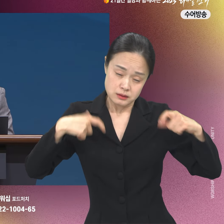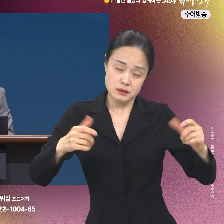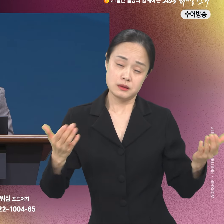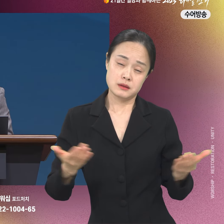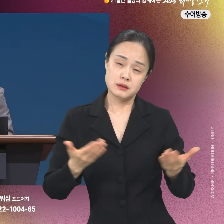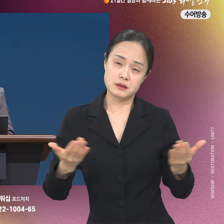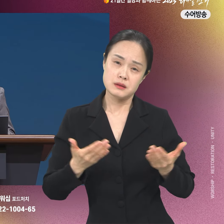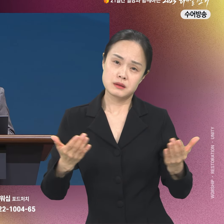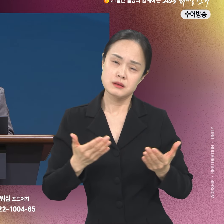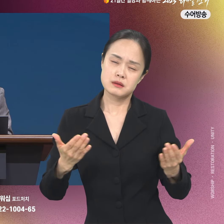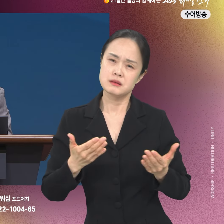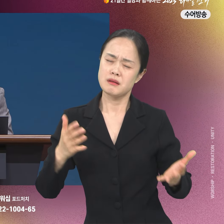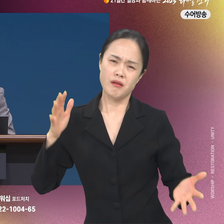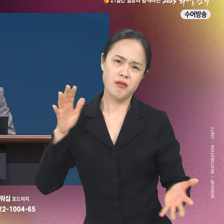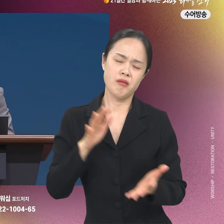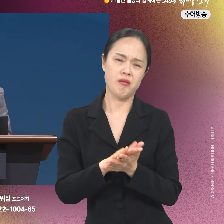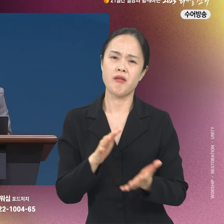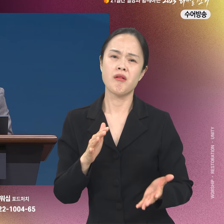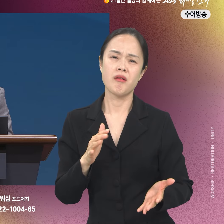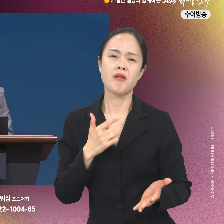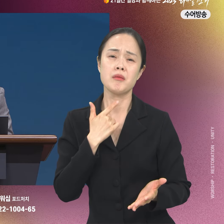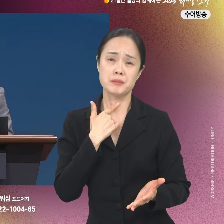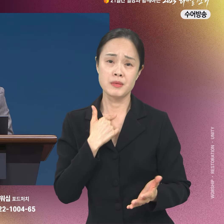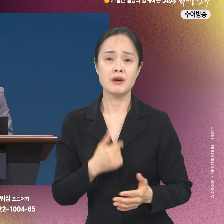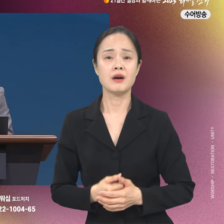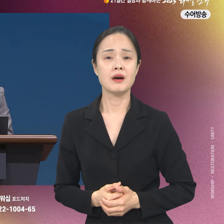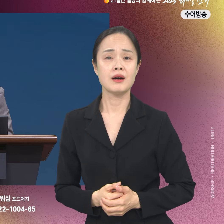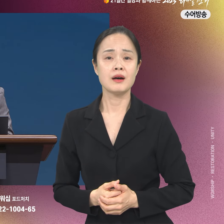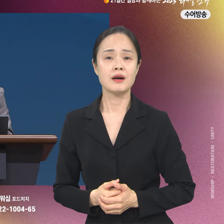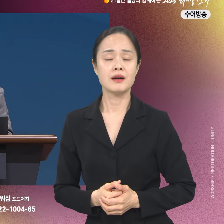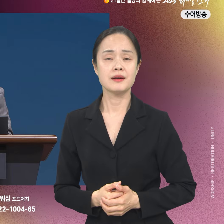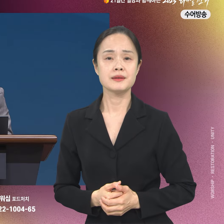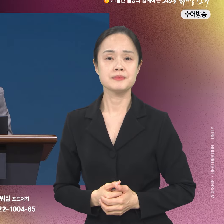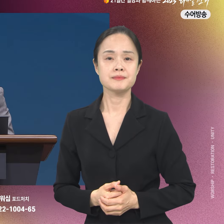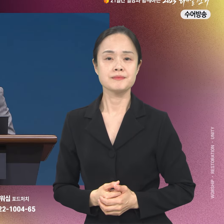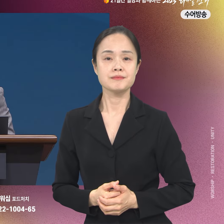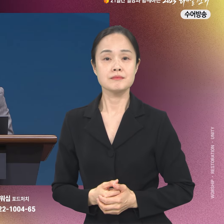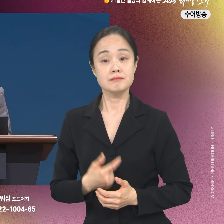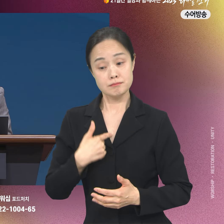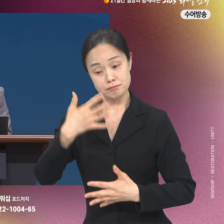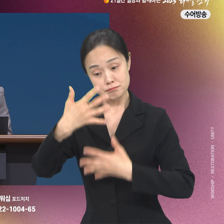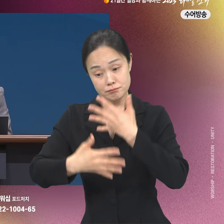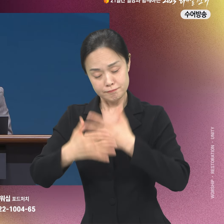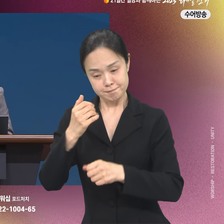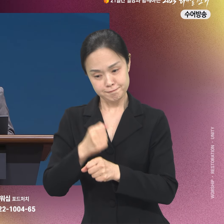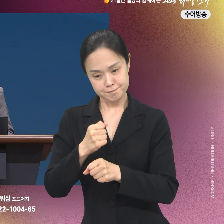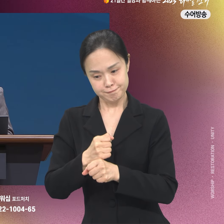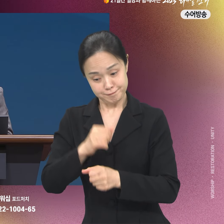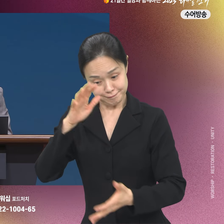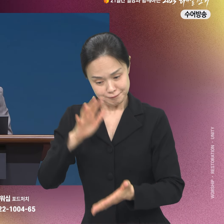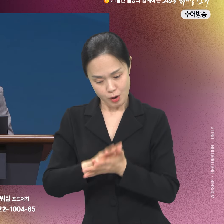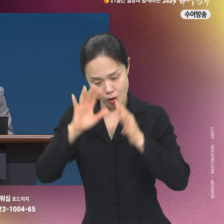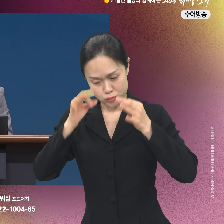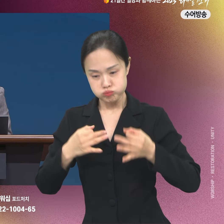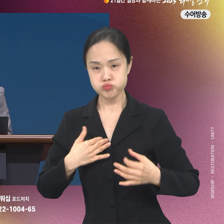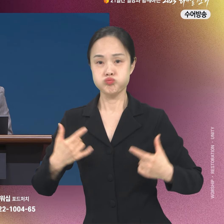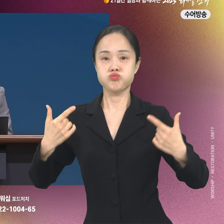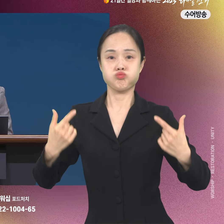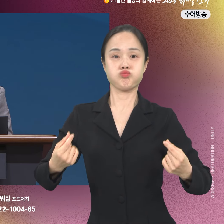것 같이 보입니다. 그리고 저는 그래서 그게 큰 문제가 있다고 스스로 생각해 본 적이 없었어요. 내 직업에